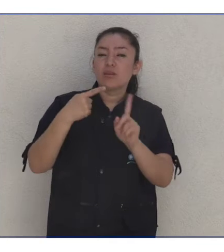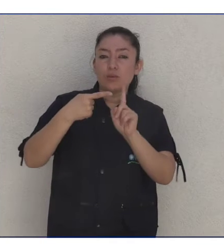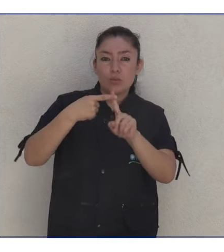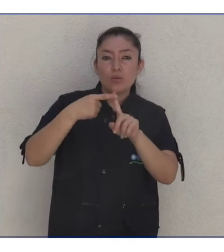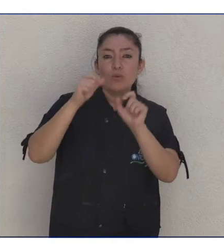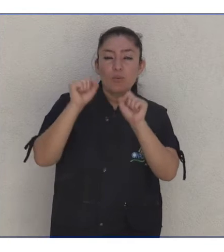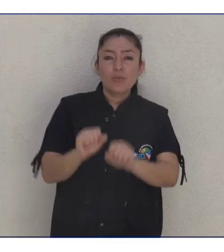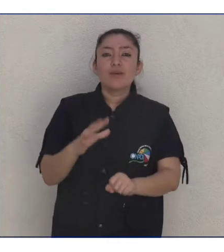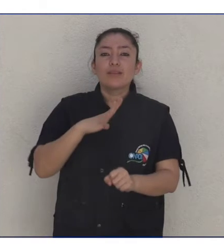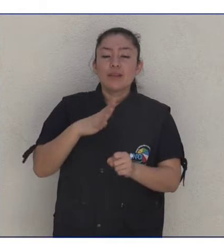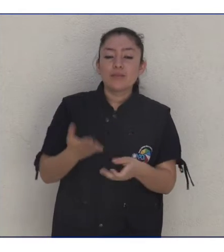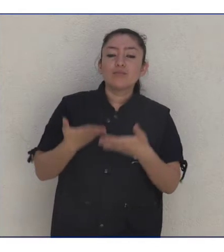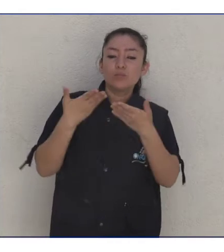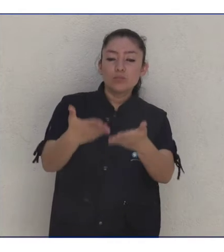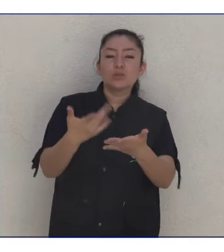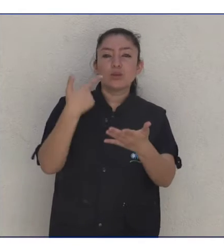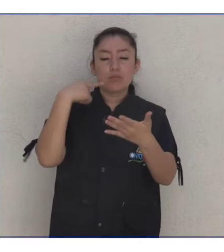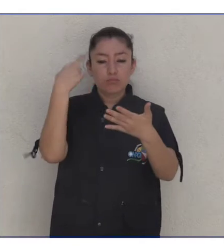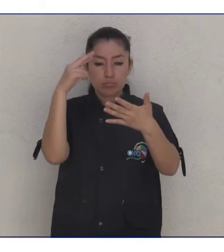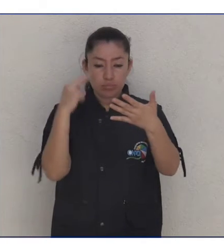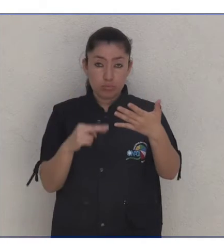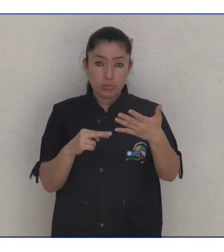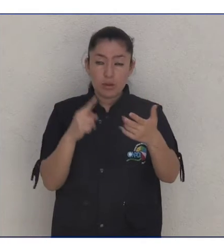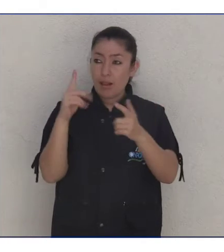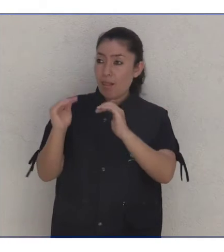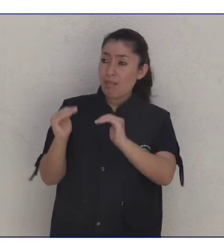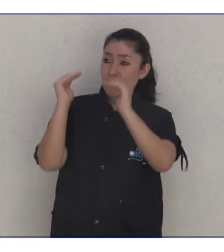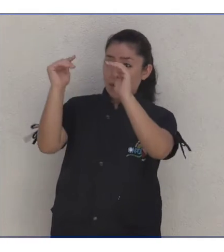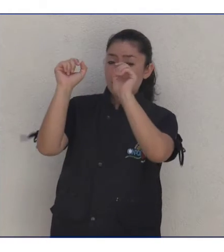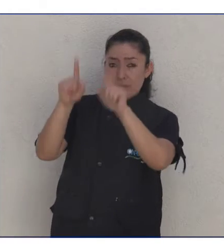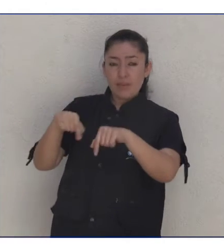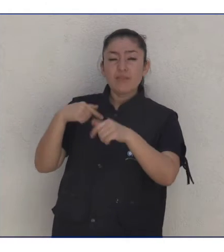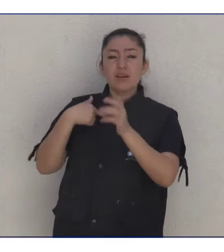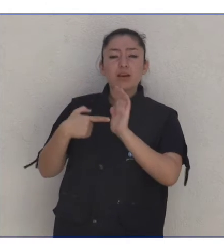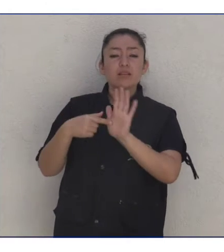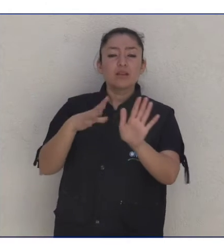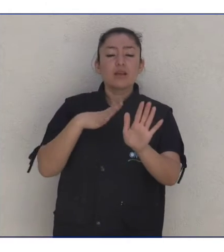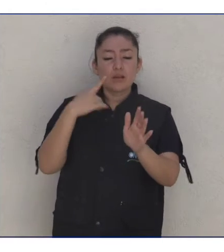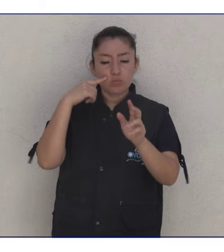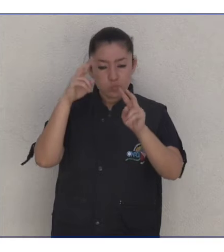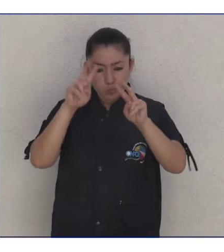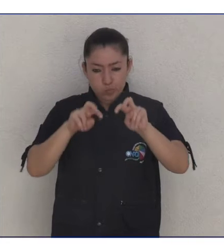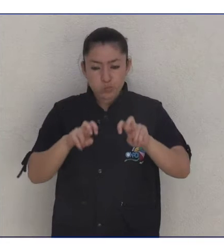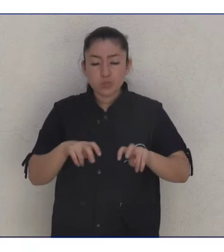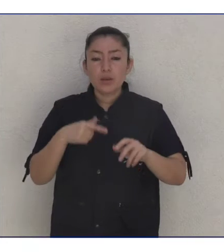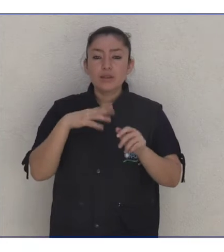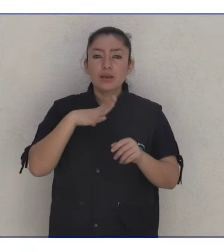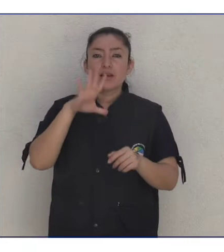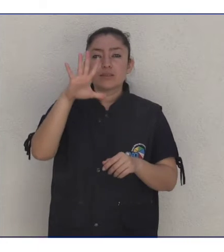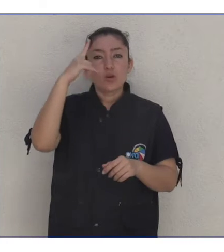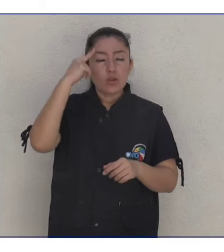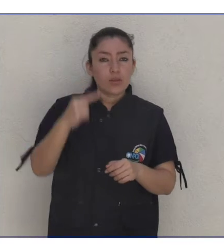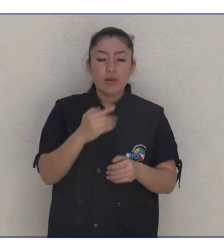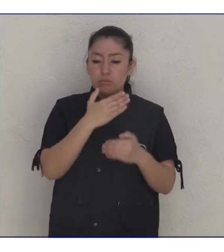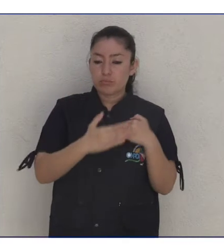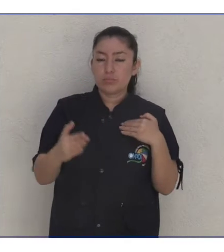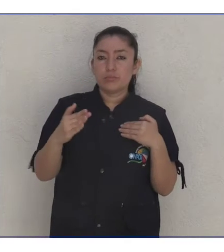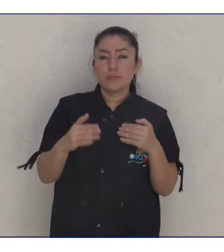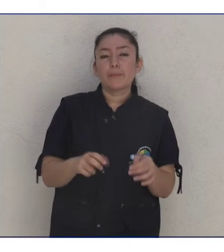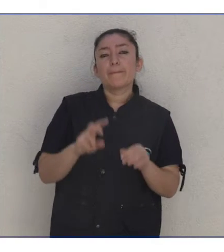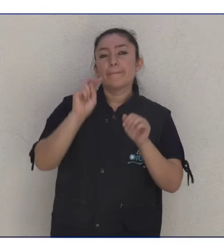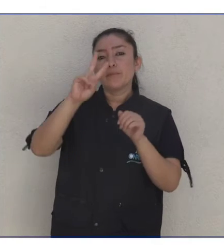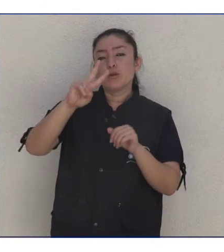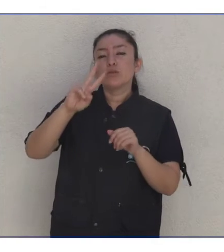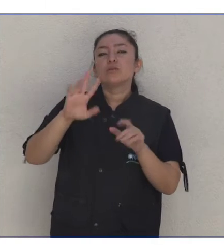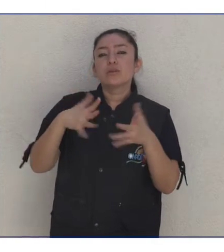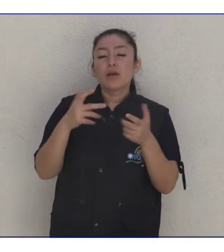Interpuesto el recurso de revisión. La máxima autoridad resolverá en definitiva dentro de los 5 días siguientes. 2.